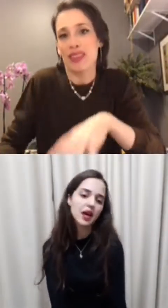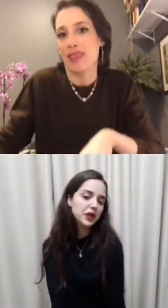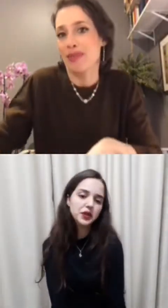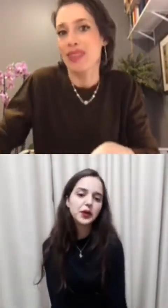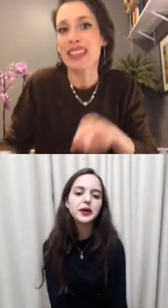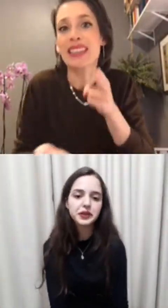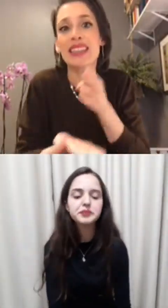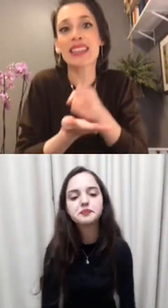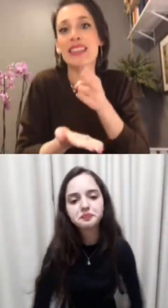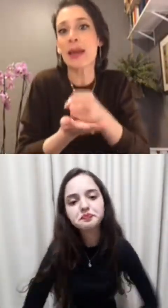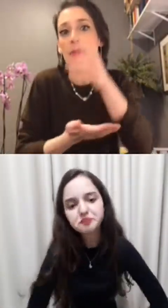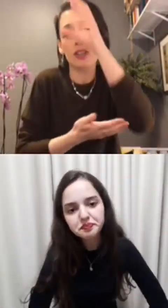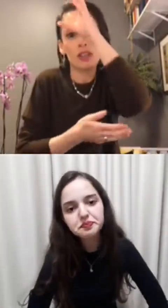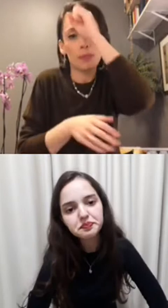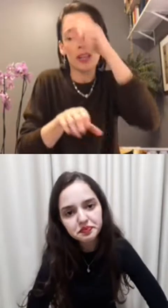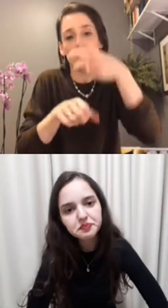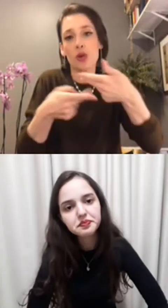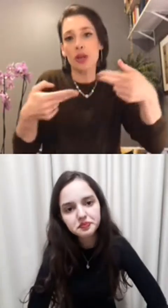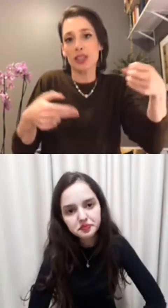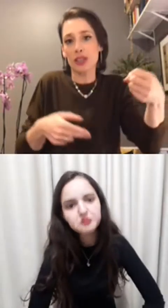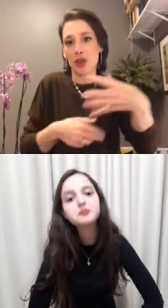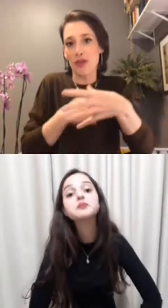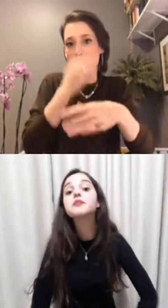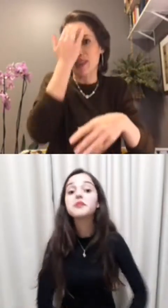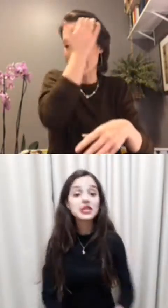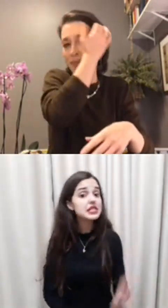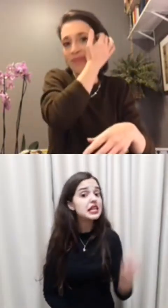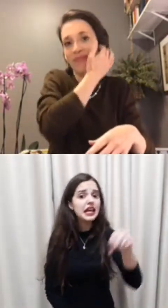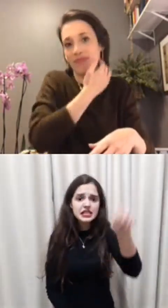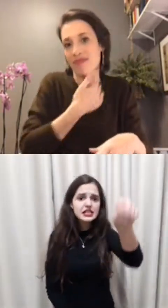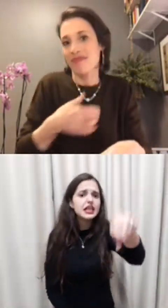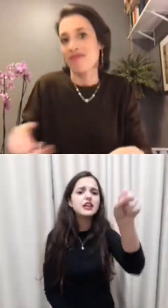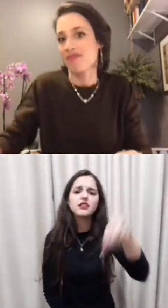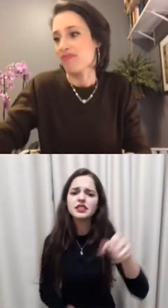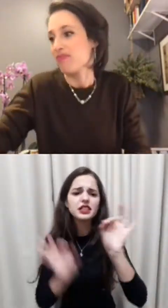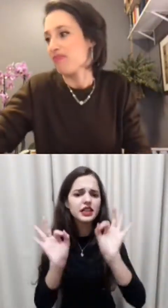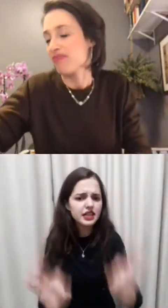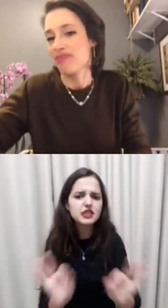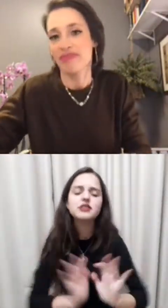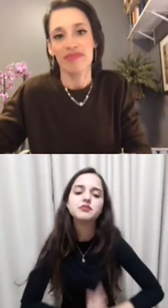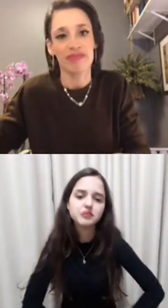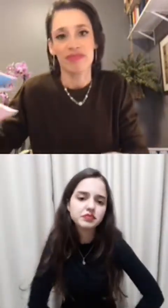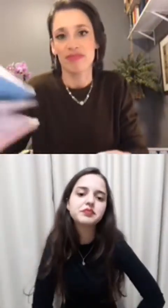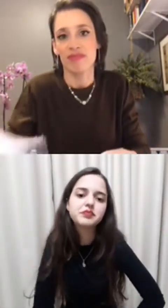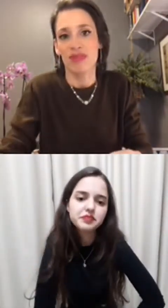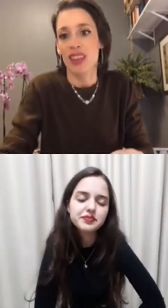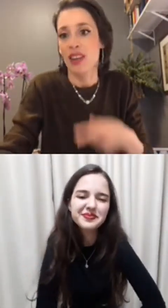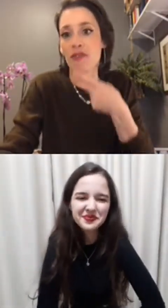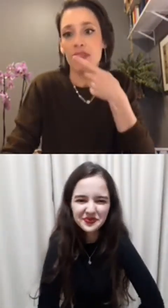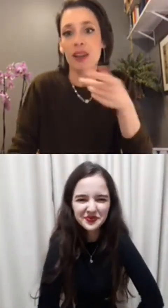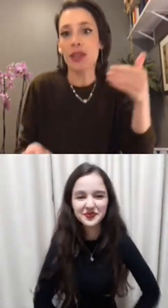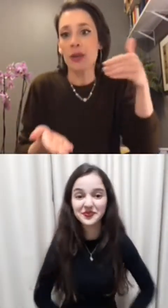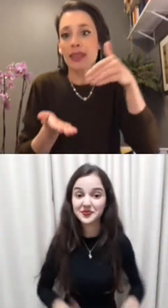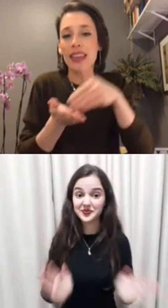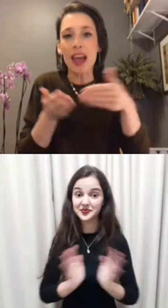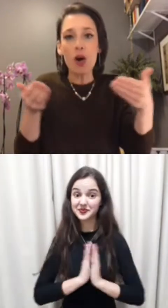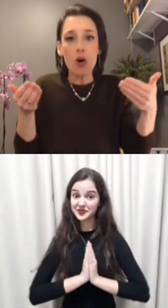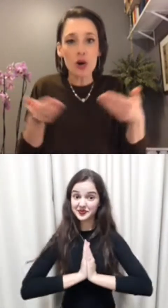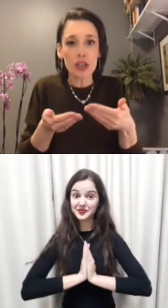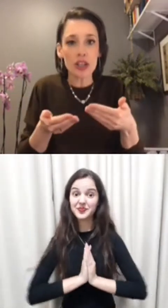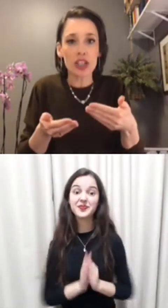É uma troca. Sempre a gente aprende coisas novas, né? Sim, sim, com certeza. Eu falo que eu